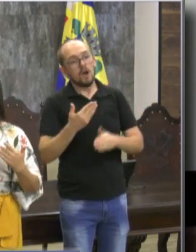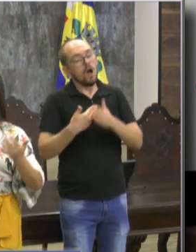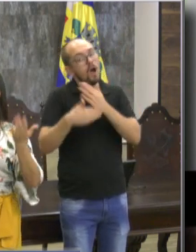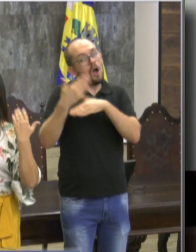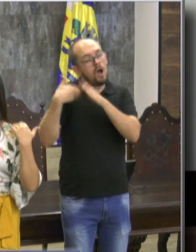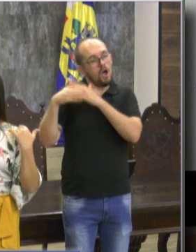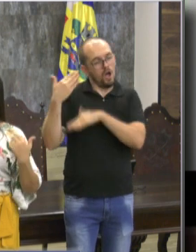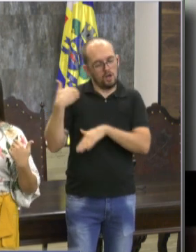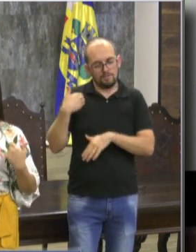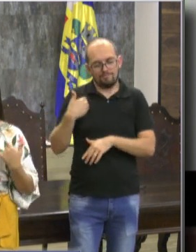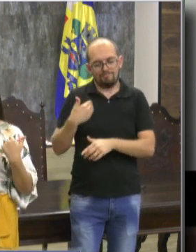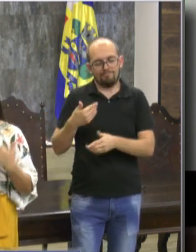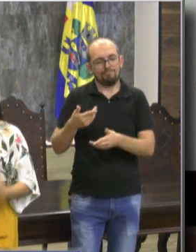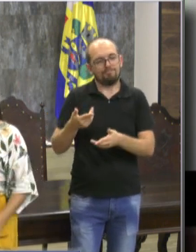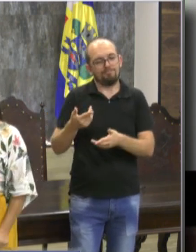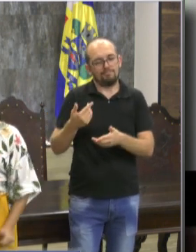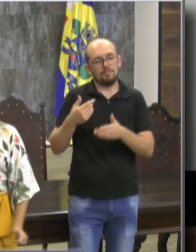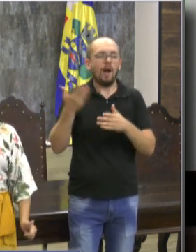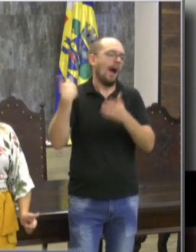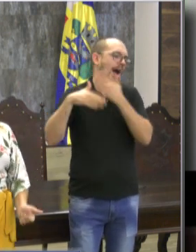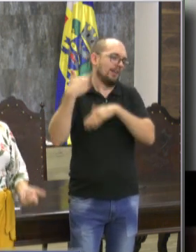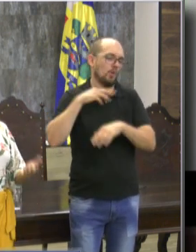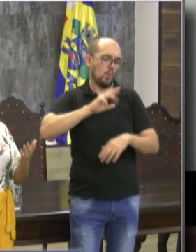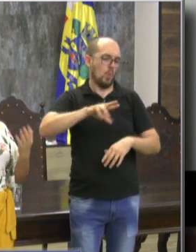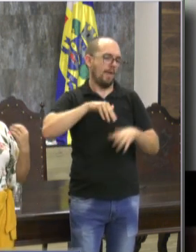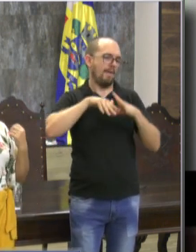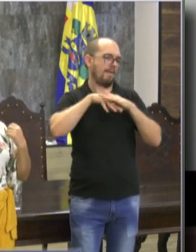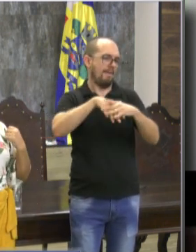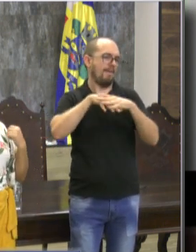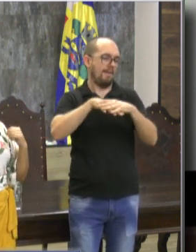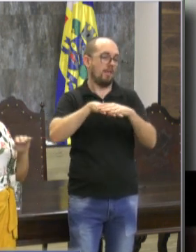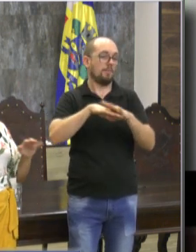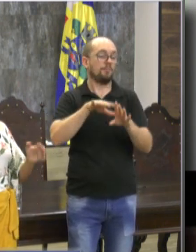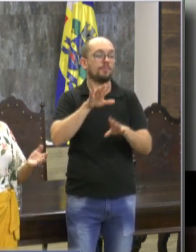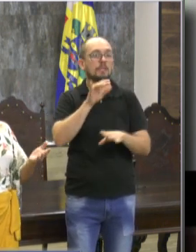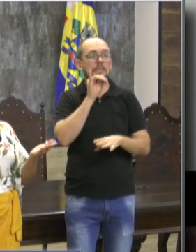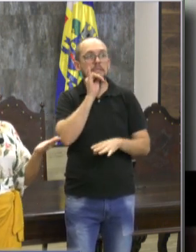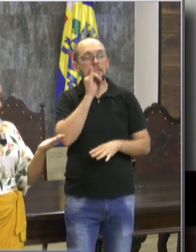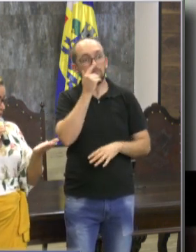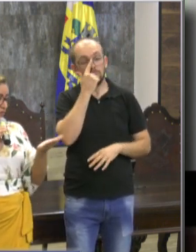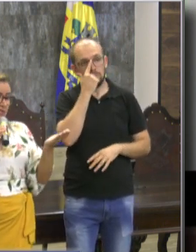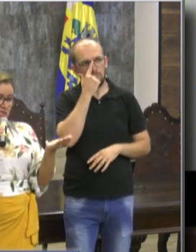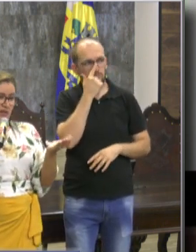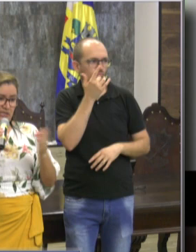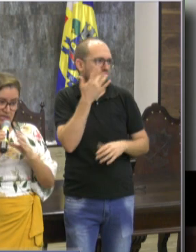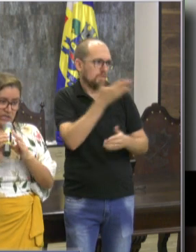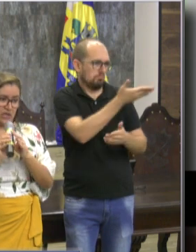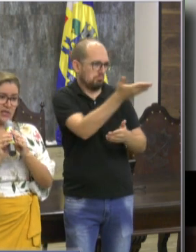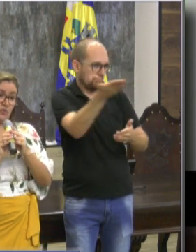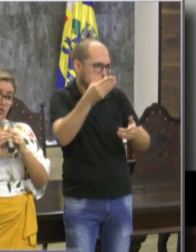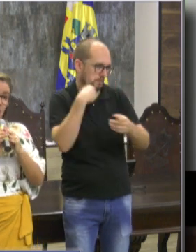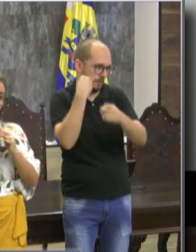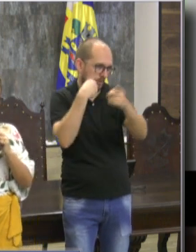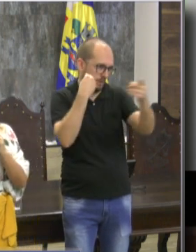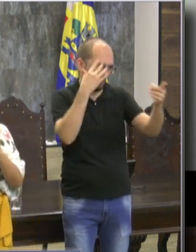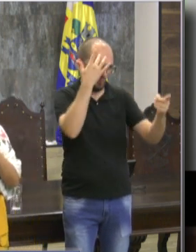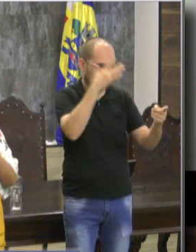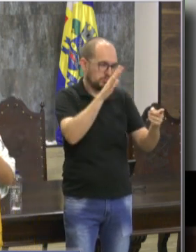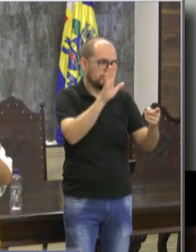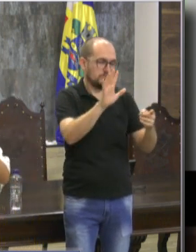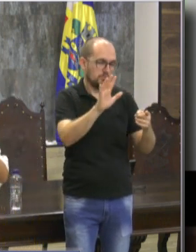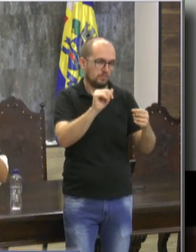com ele, antes de ter guia intérprete na escola, né? Quando tinha uma rotina muito diferente, eu não sei como vocês fazem aqui, mas muitas